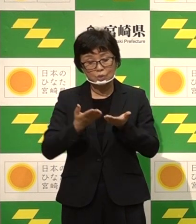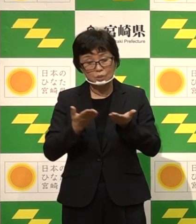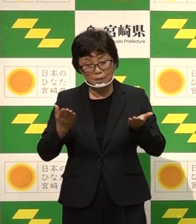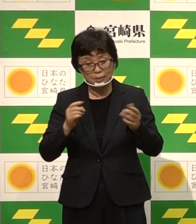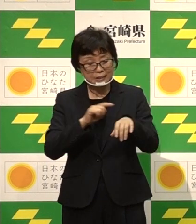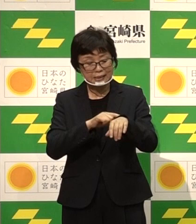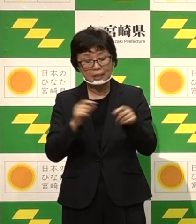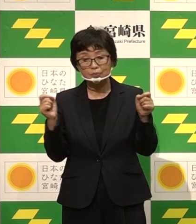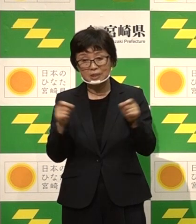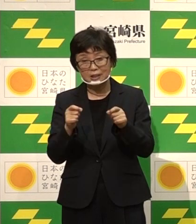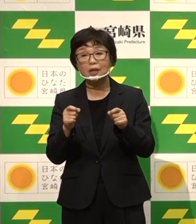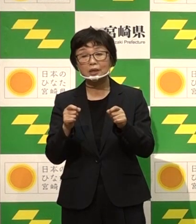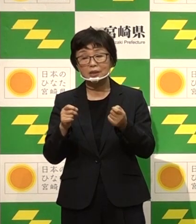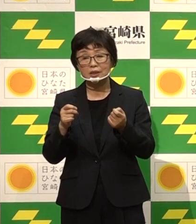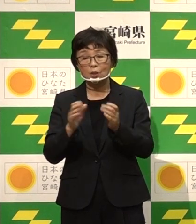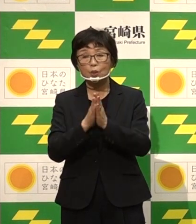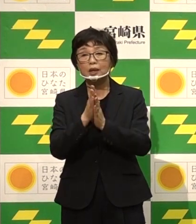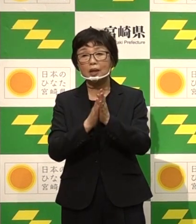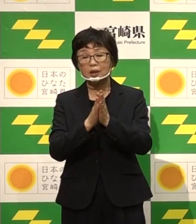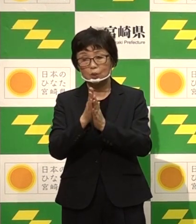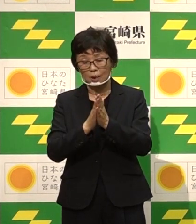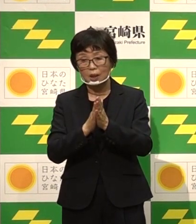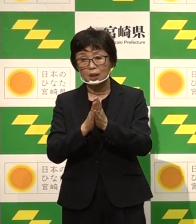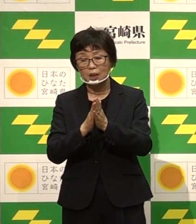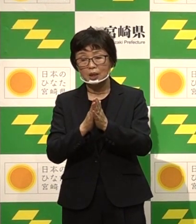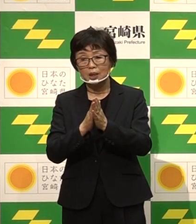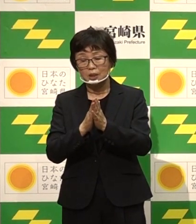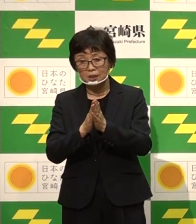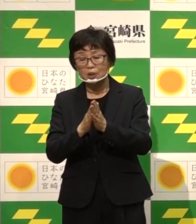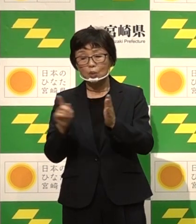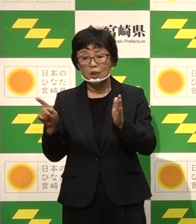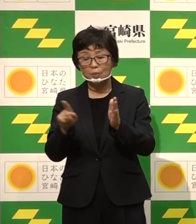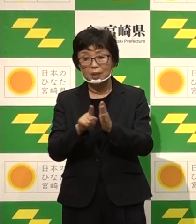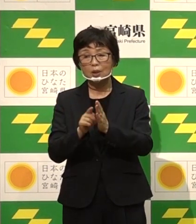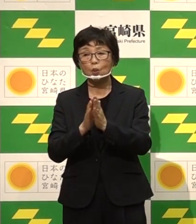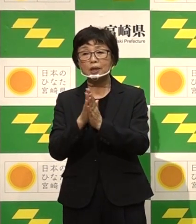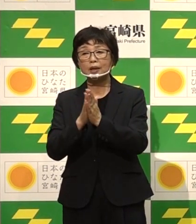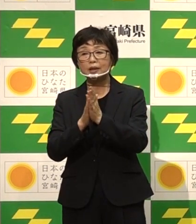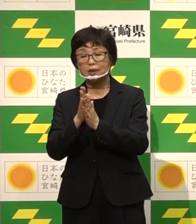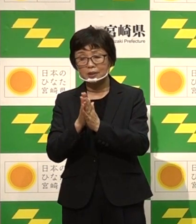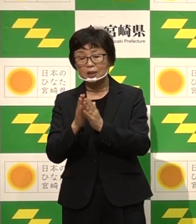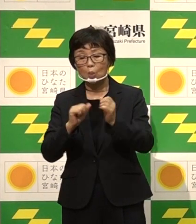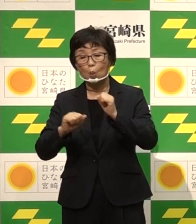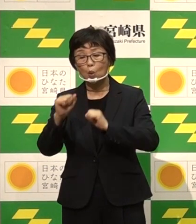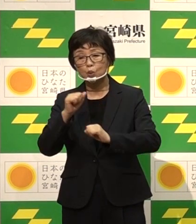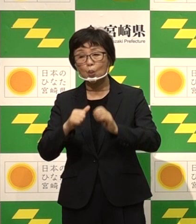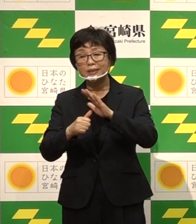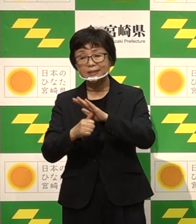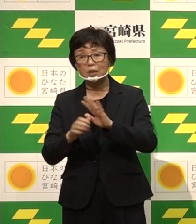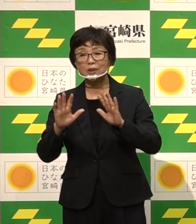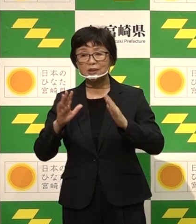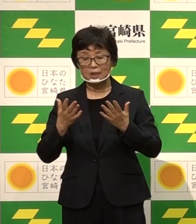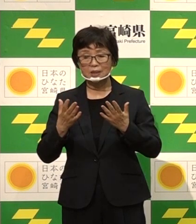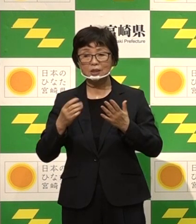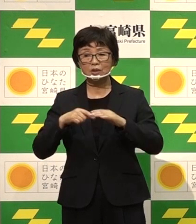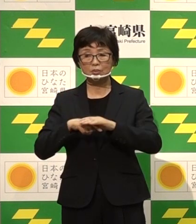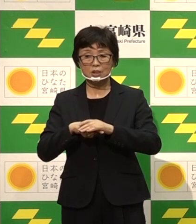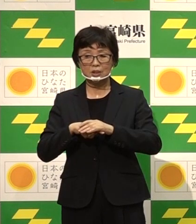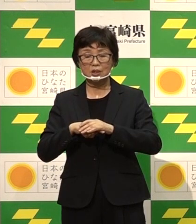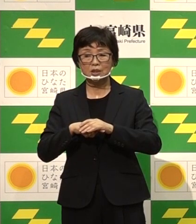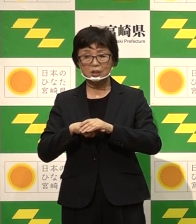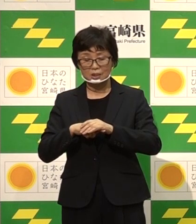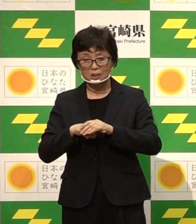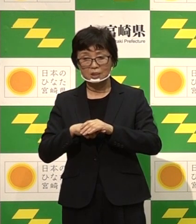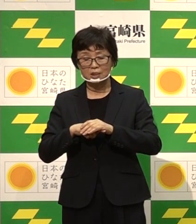短要請だとか、そういうより強い、これまで行っていたような行動規制は行わないということ